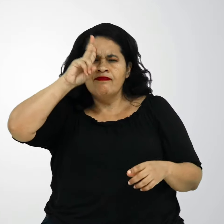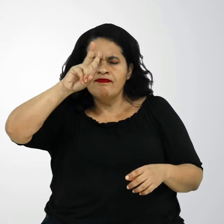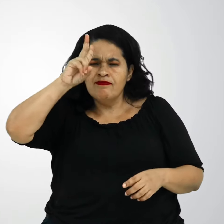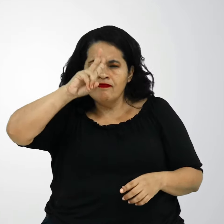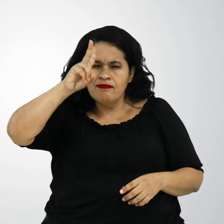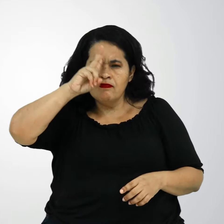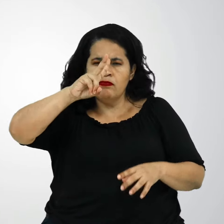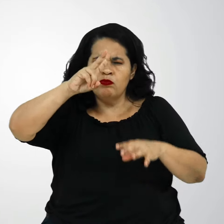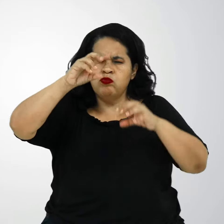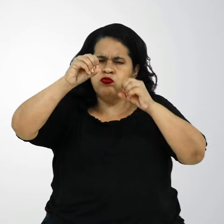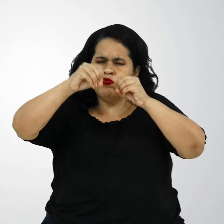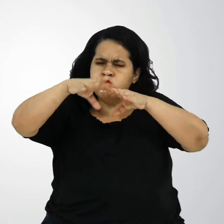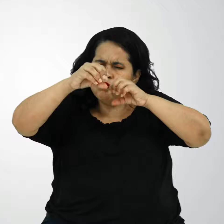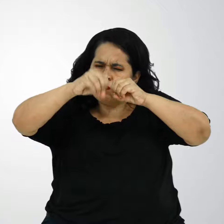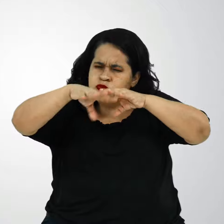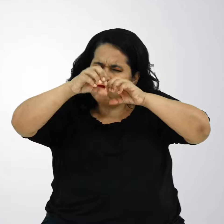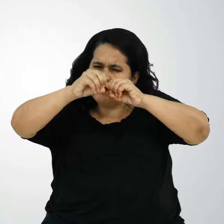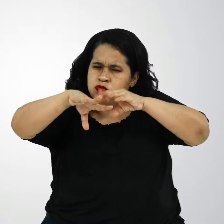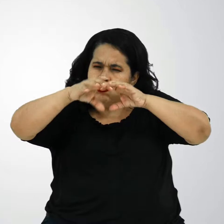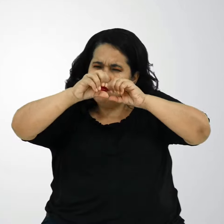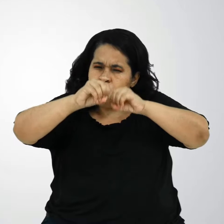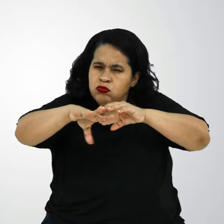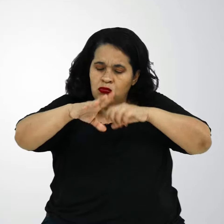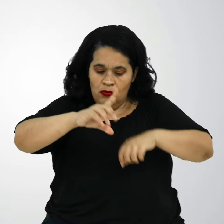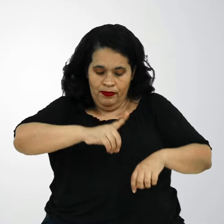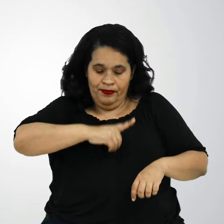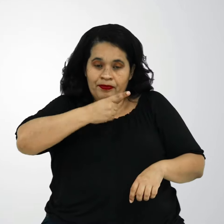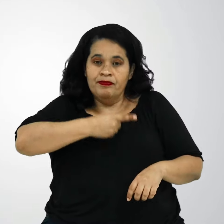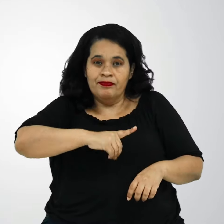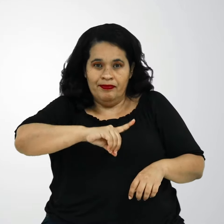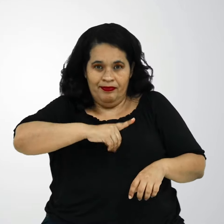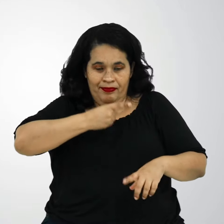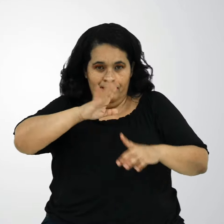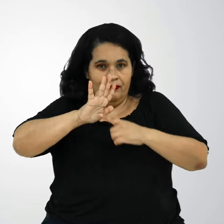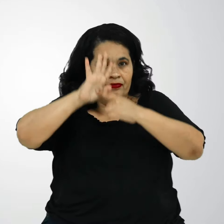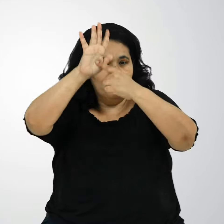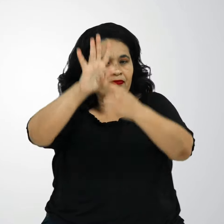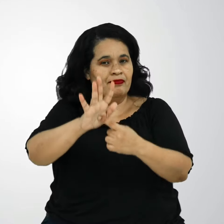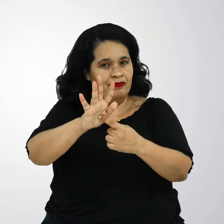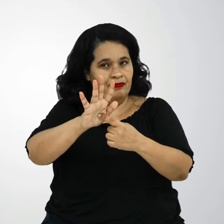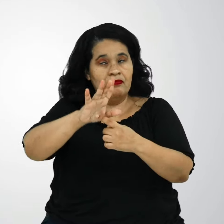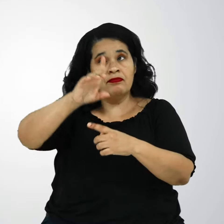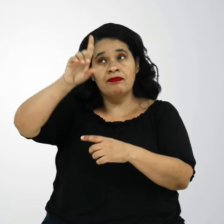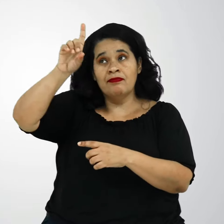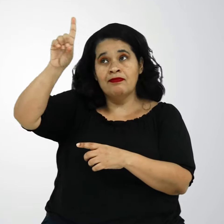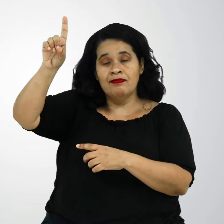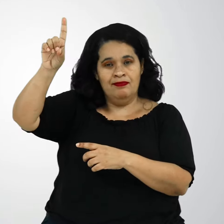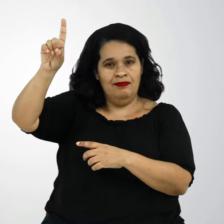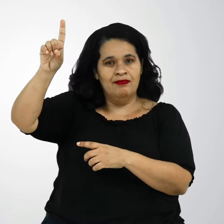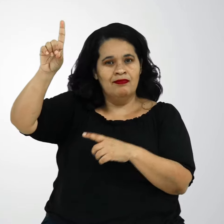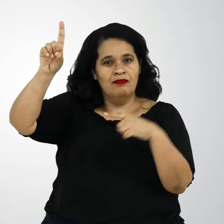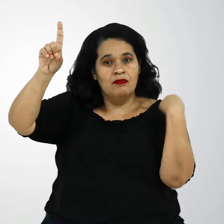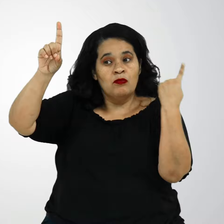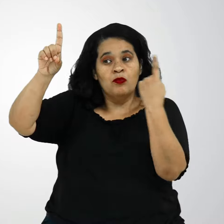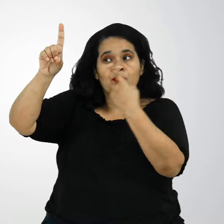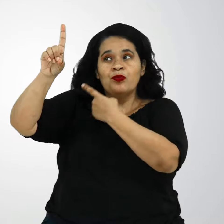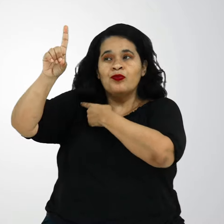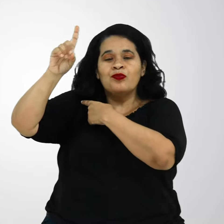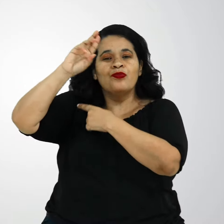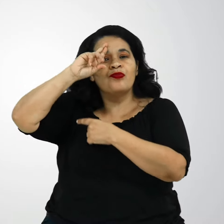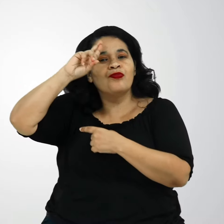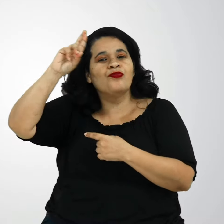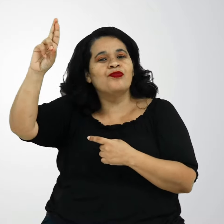grande ensino do livro de Daniel para nós é mostrar que Deus é o Senhor da história, é mostrar que